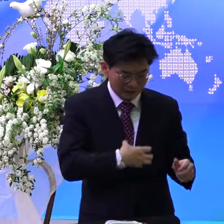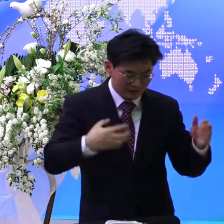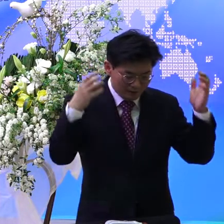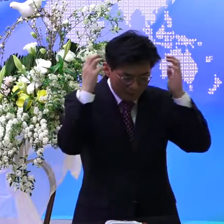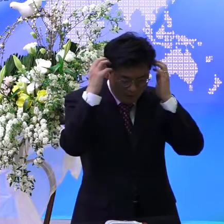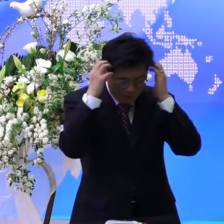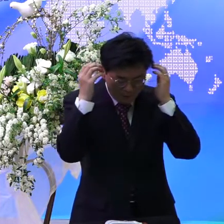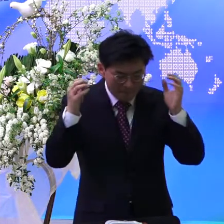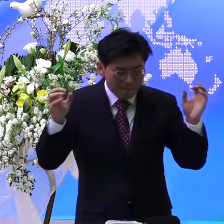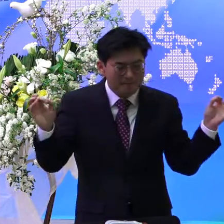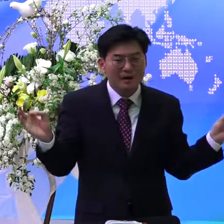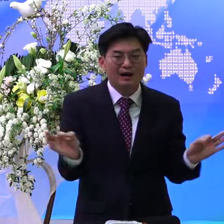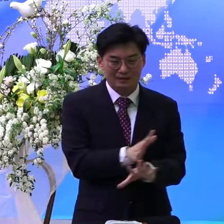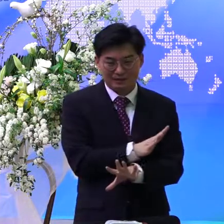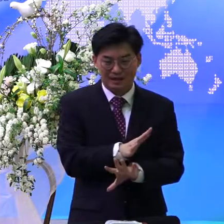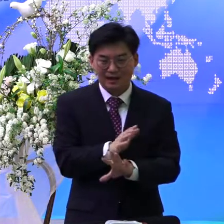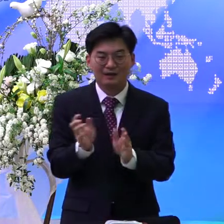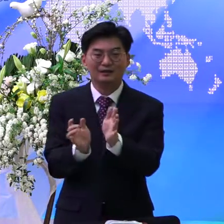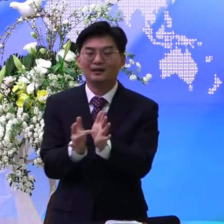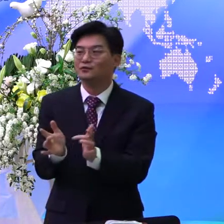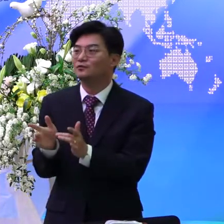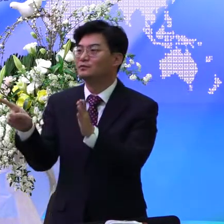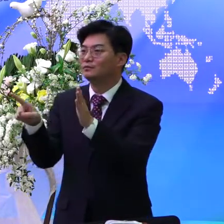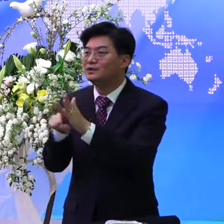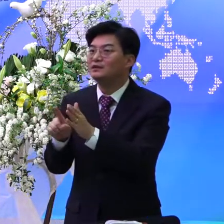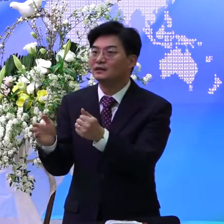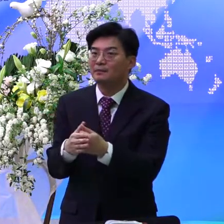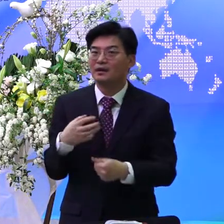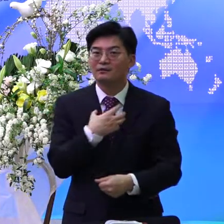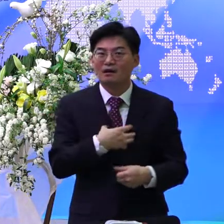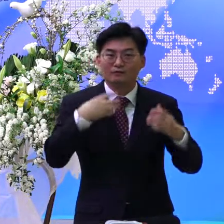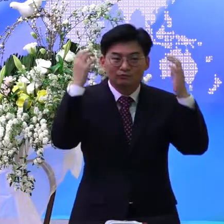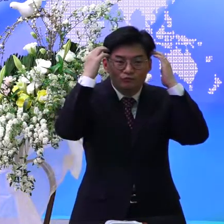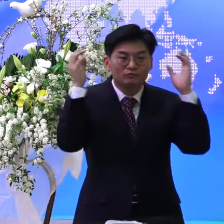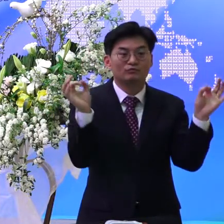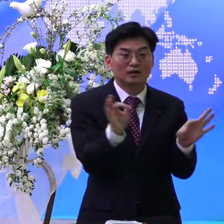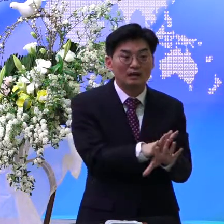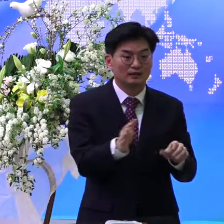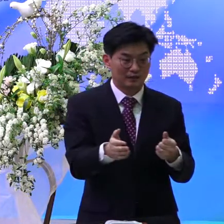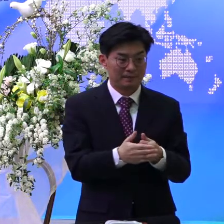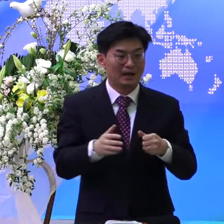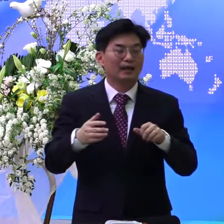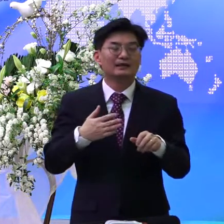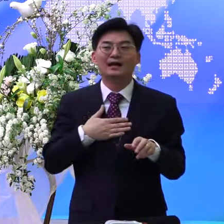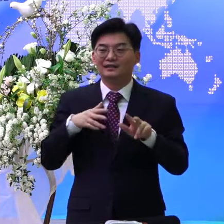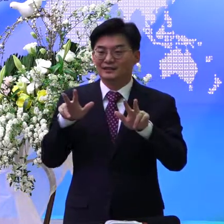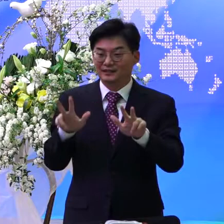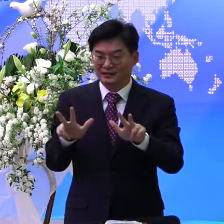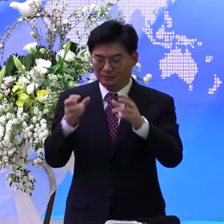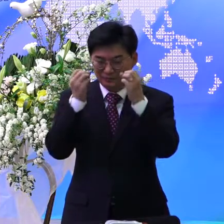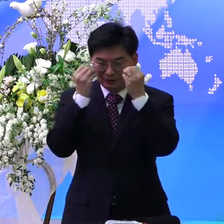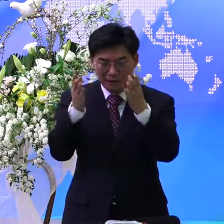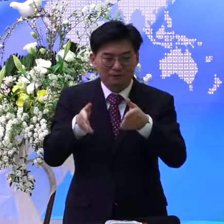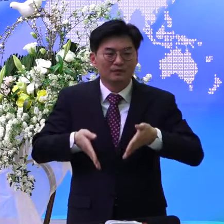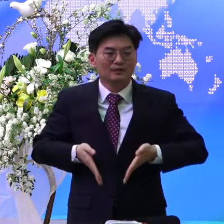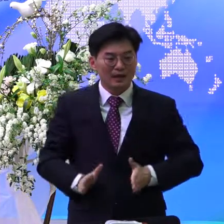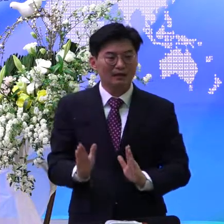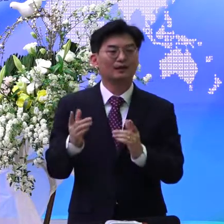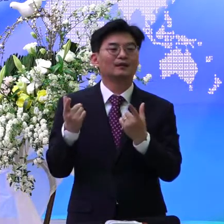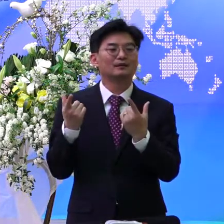안에 살아간다는 것입니다. 이것이 거듭남이고 이것이 하나님 우리를 처음 태초에 창조하셨을